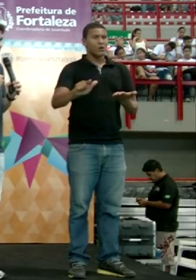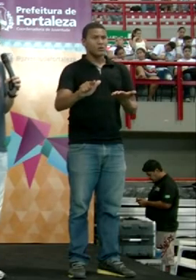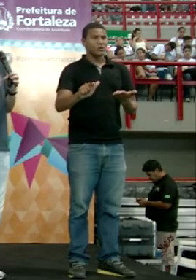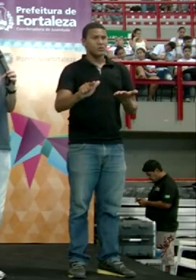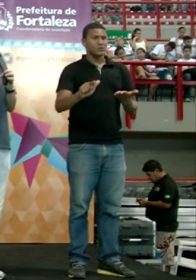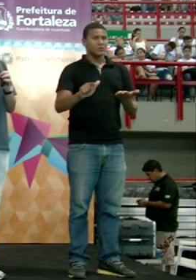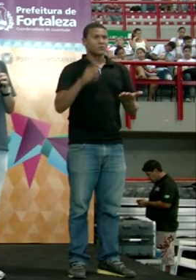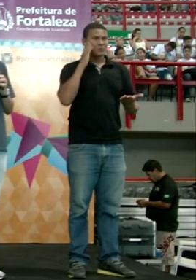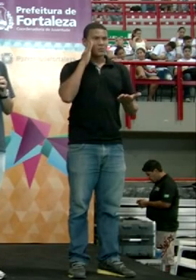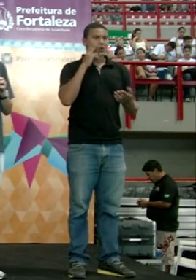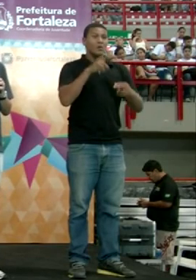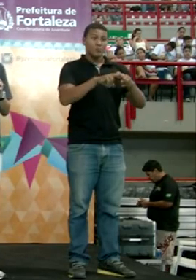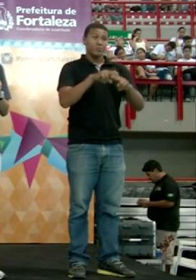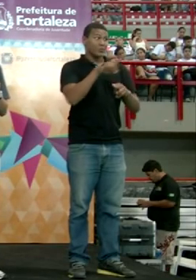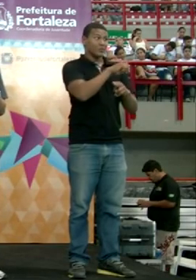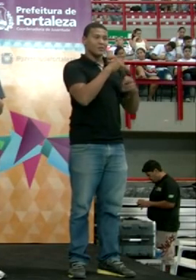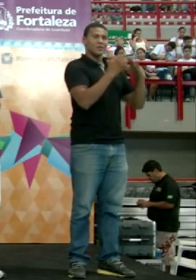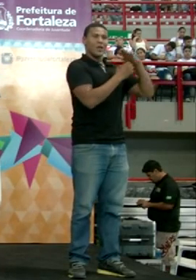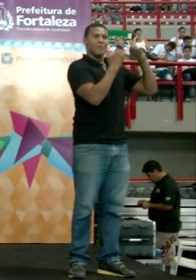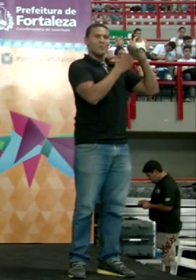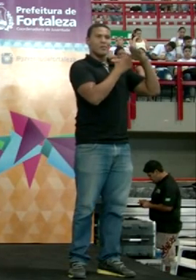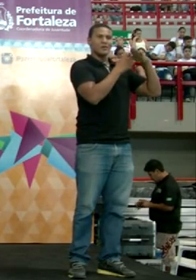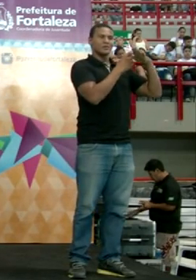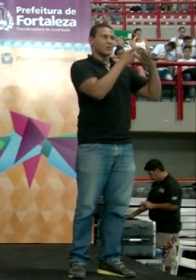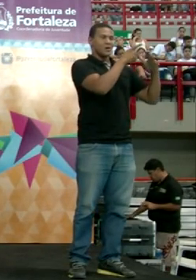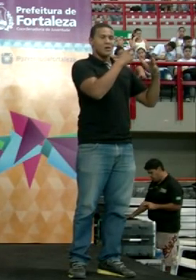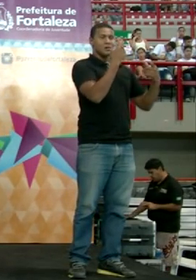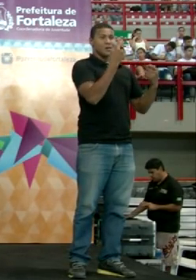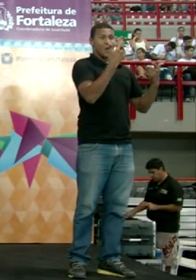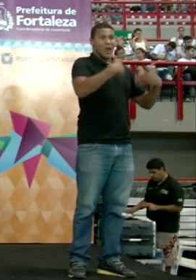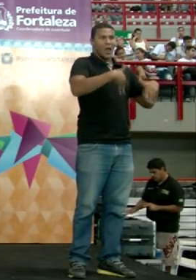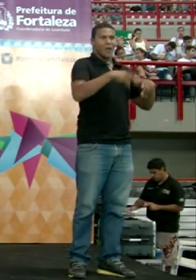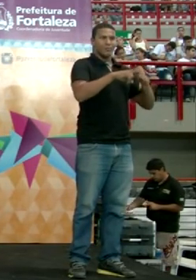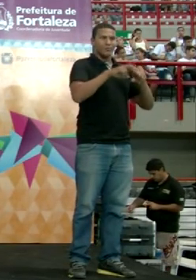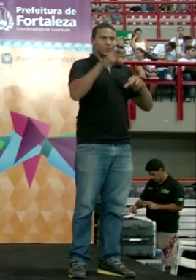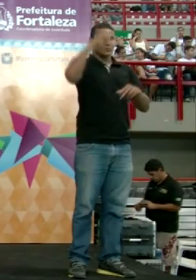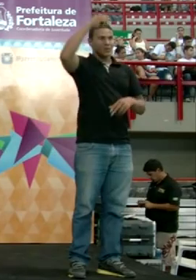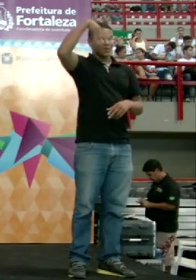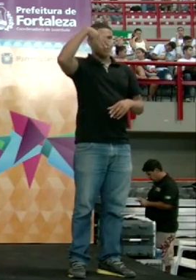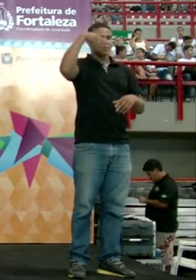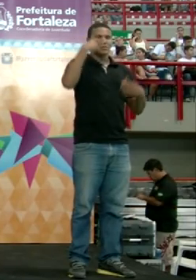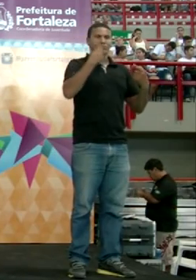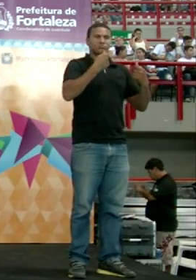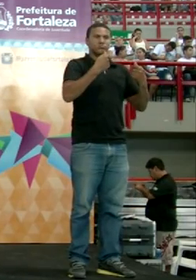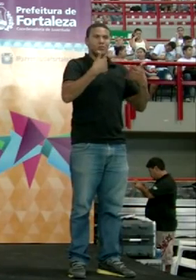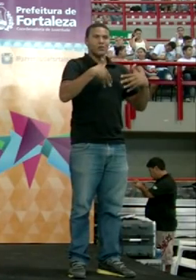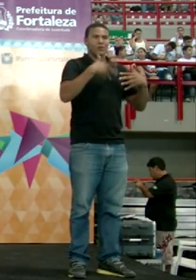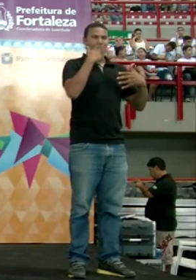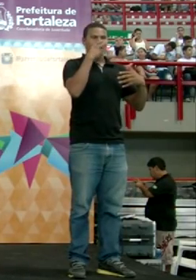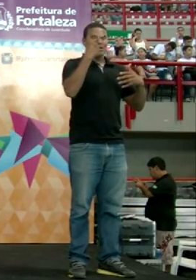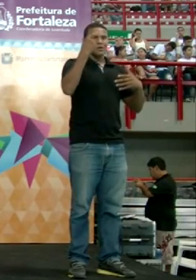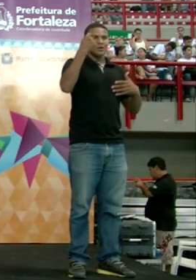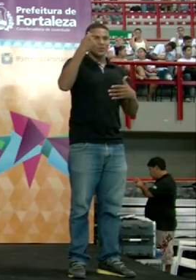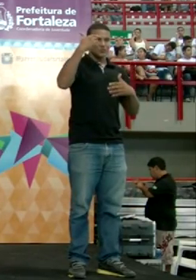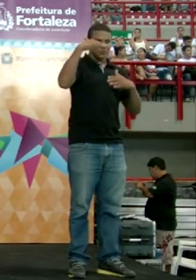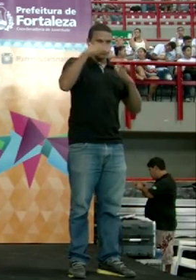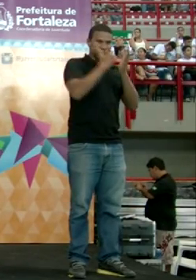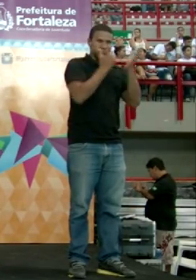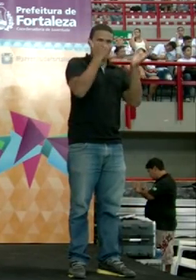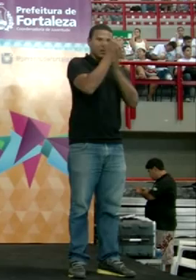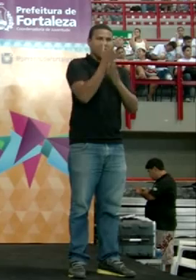estamos pagando mais cara a energia por causa disso. O regime de chuvas nas hidrelétricas só vai começar